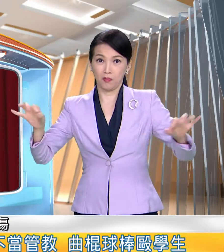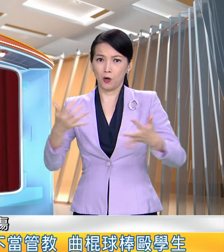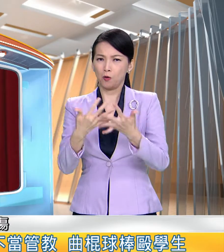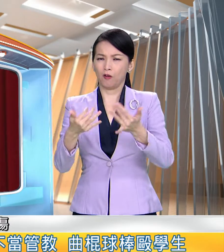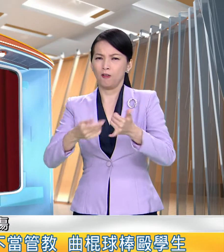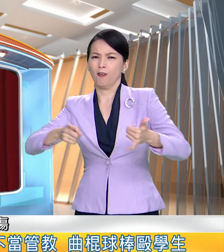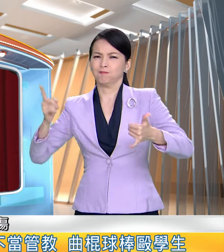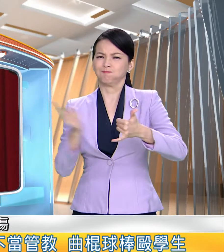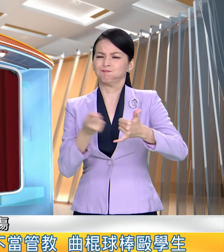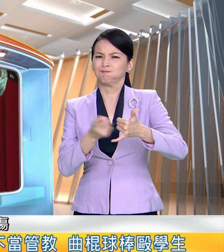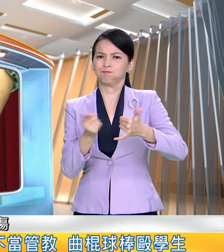的背部淤伤。